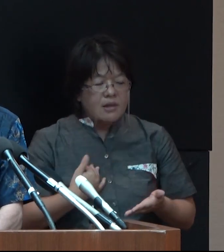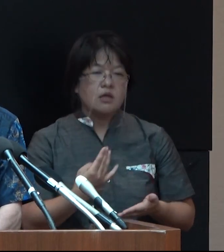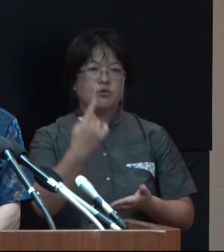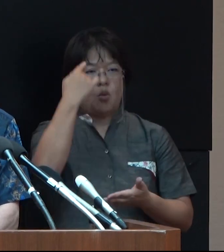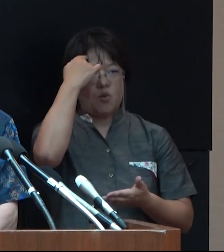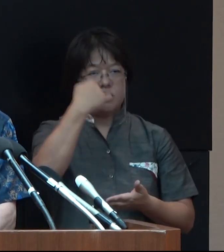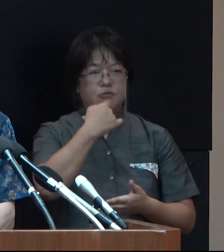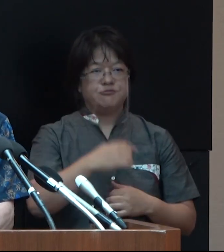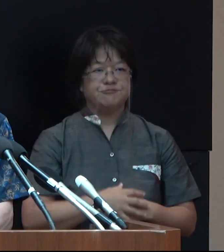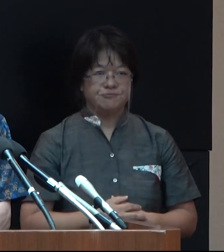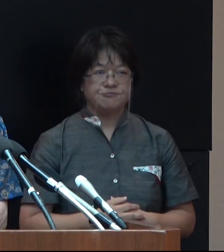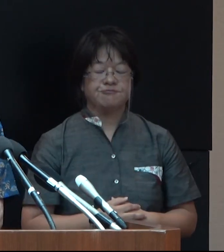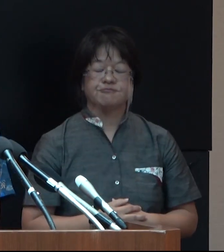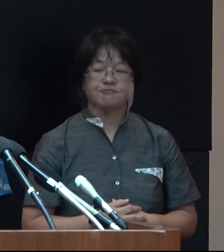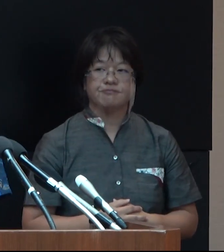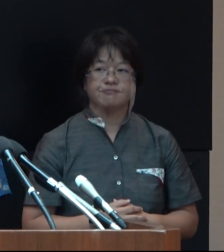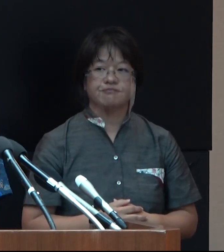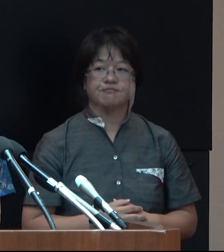います。